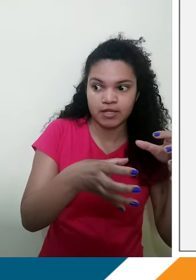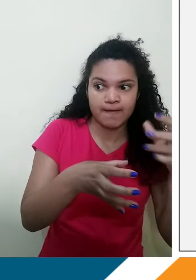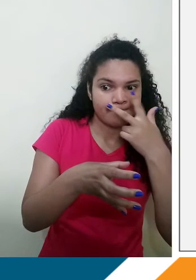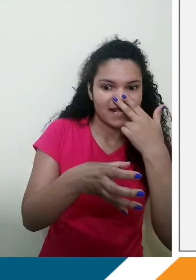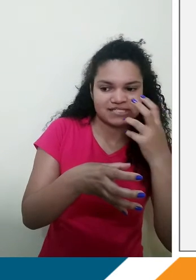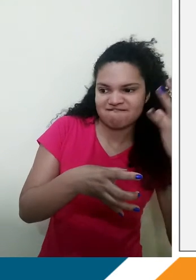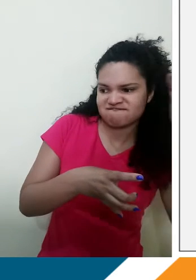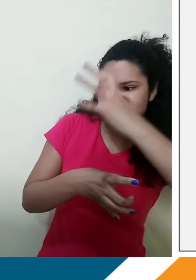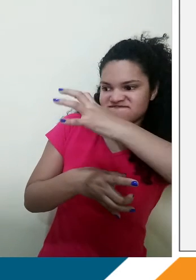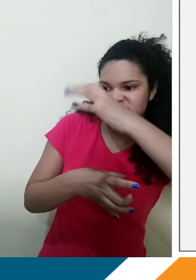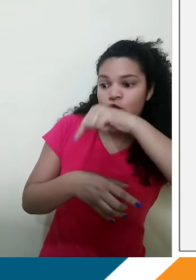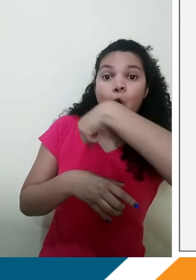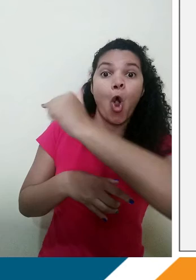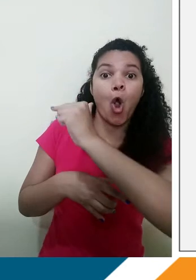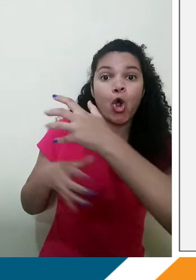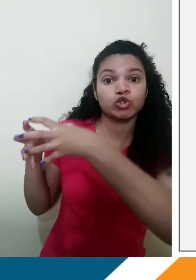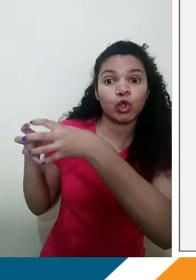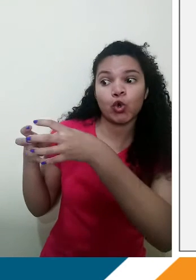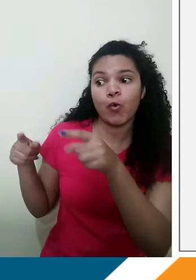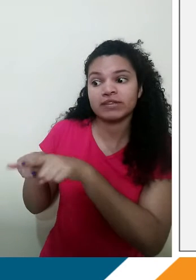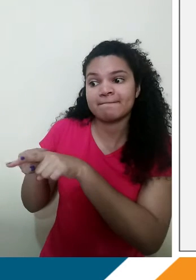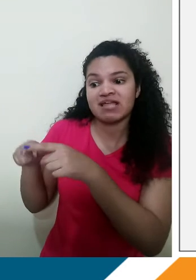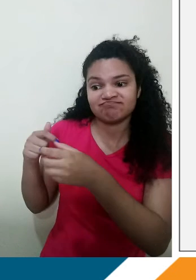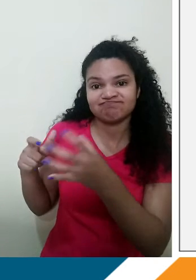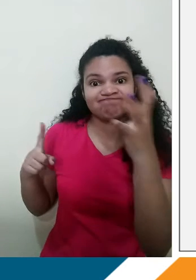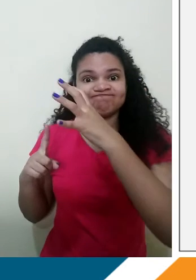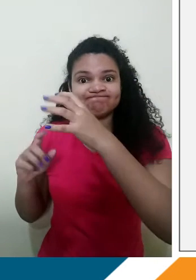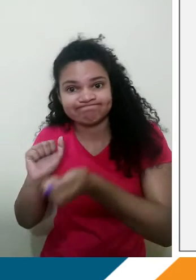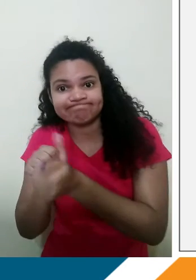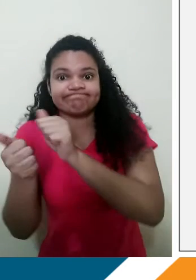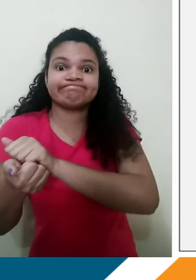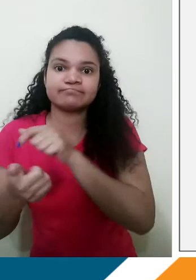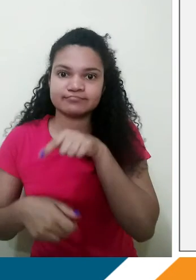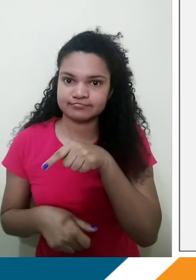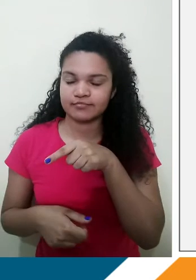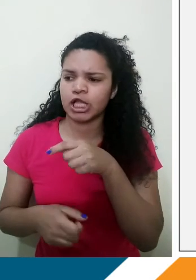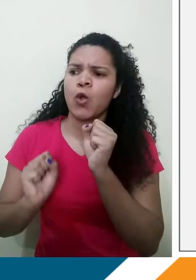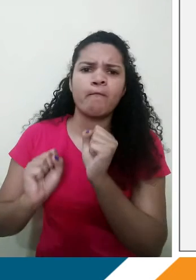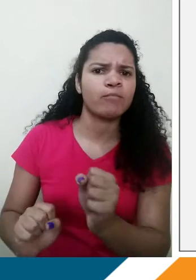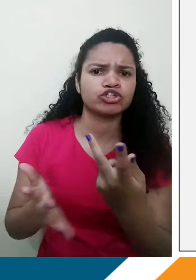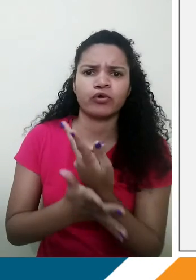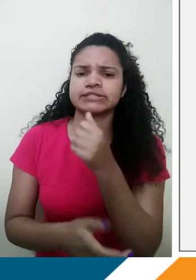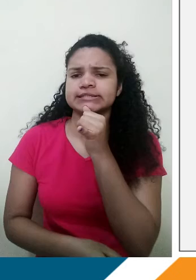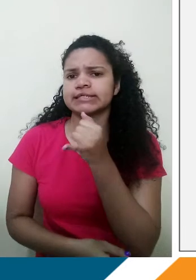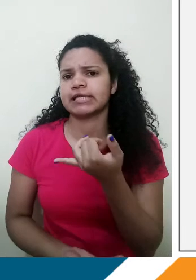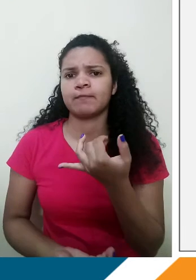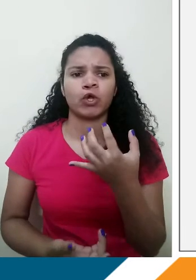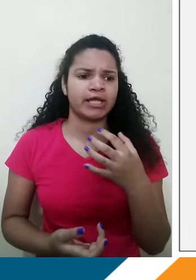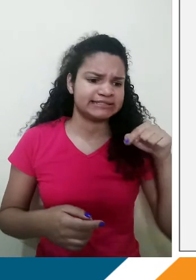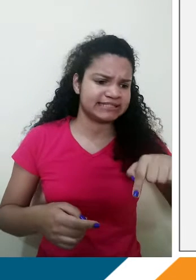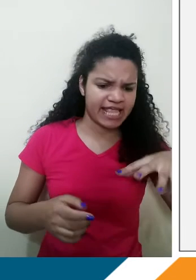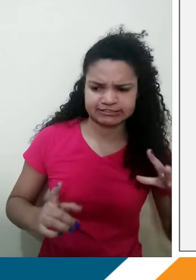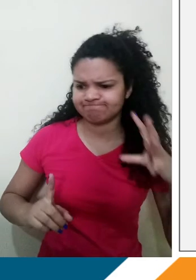grupo ocorra. Isso pode acontecer entre predador e presa, hospedeiro e parasita, ou outros grupos de seres vivos